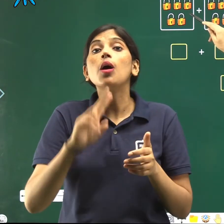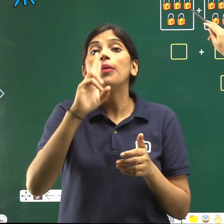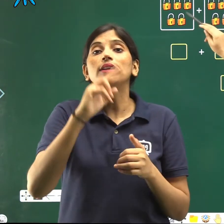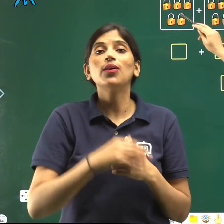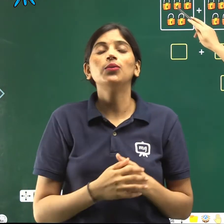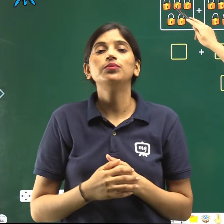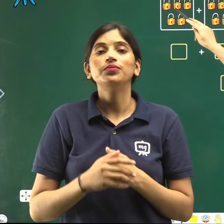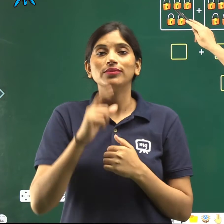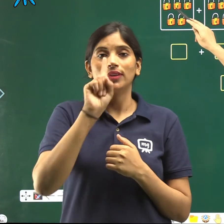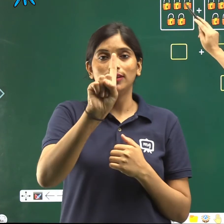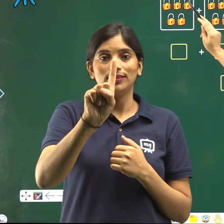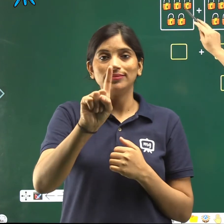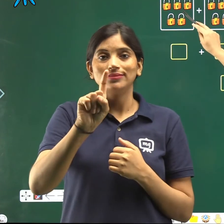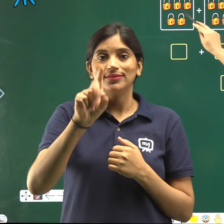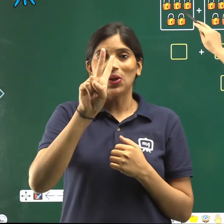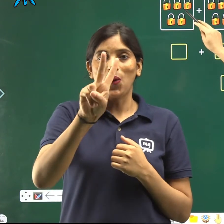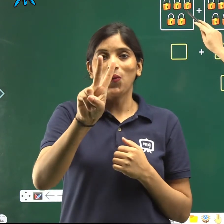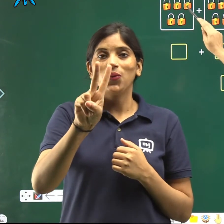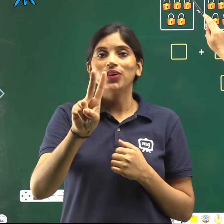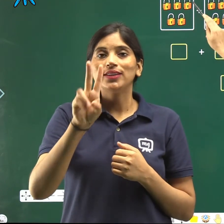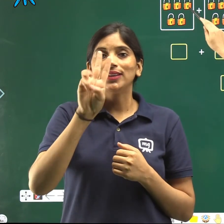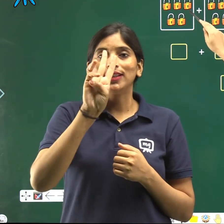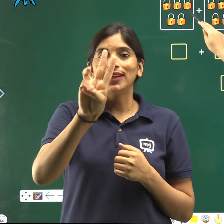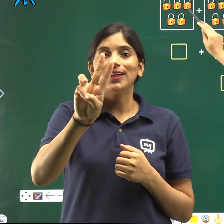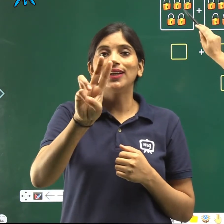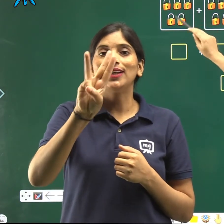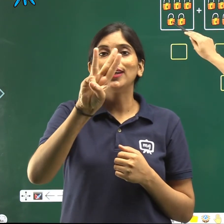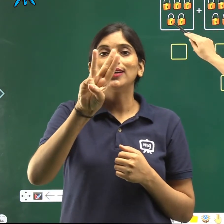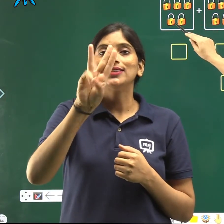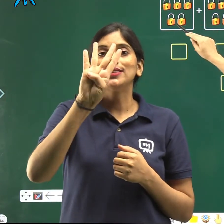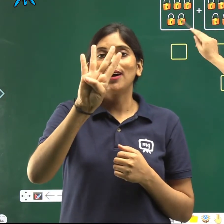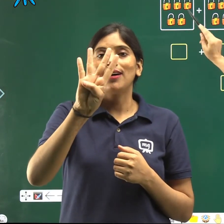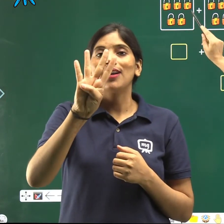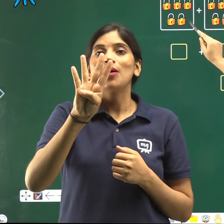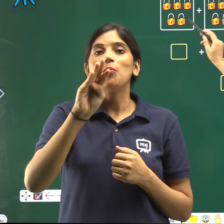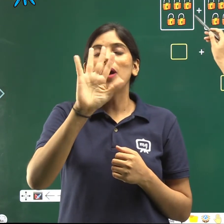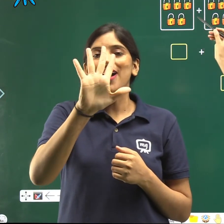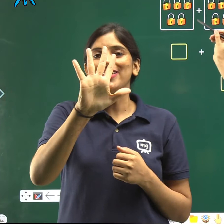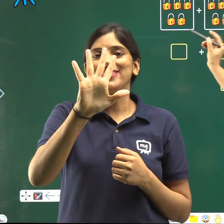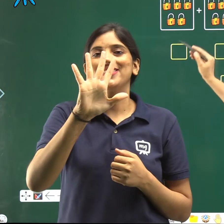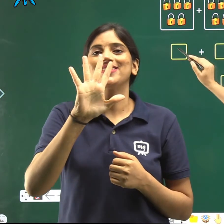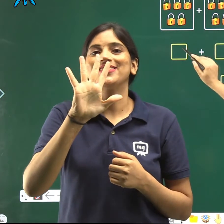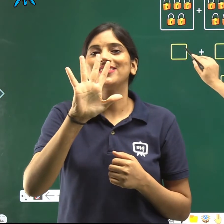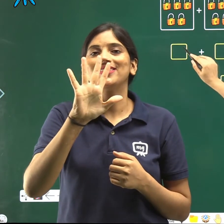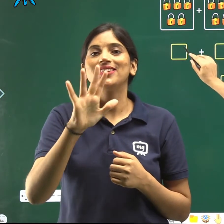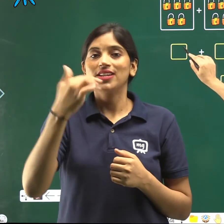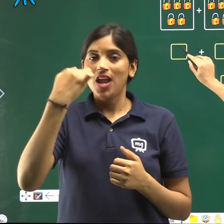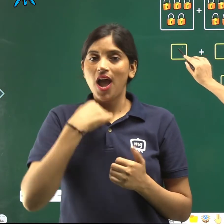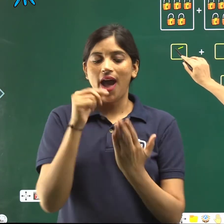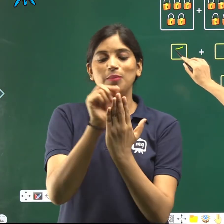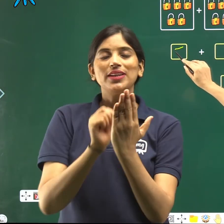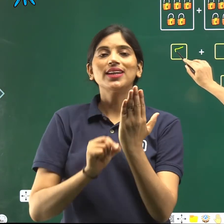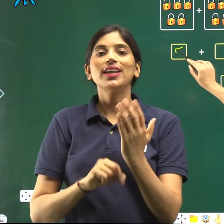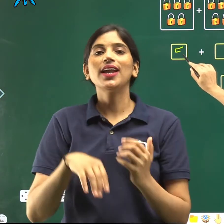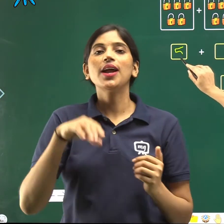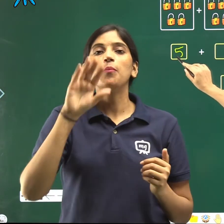बताओ। 1, 2, 3, 4, 5। हम लिखेंगे